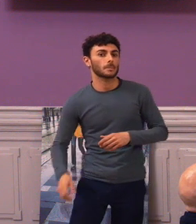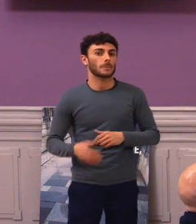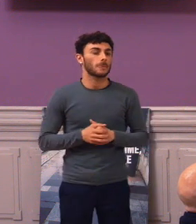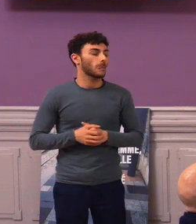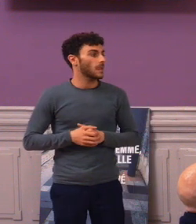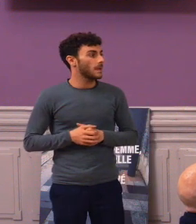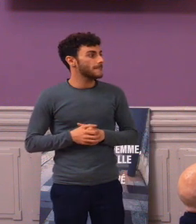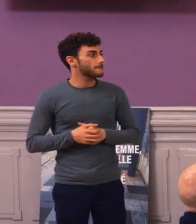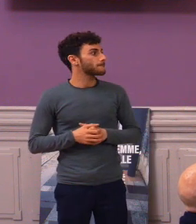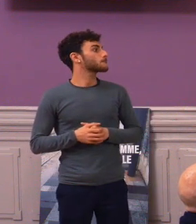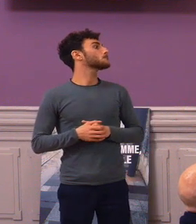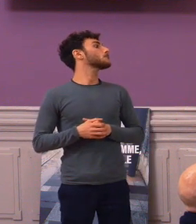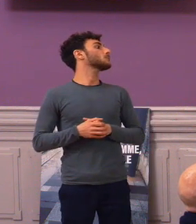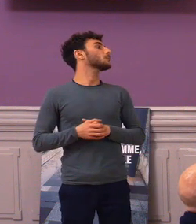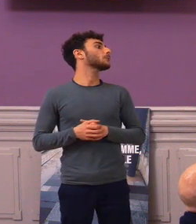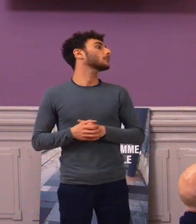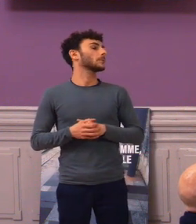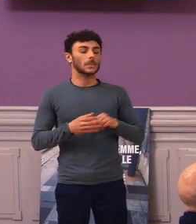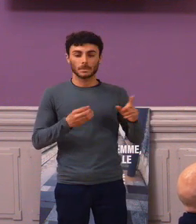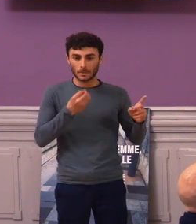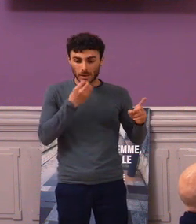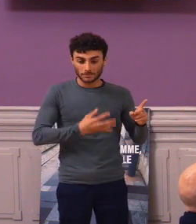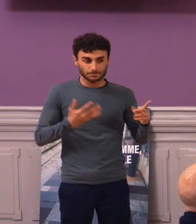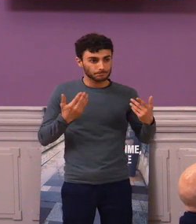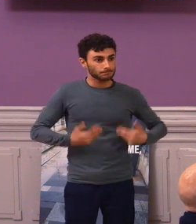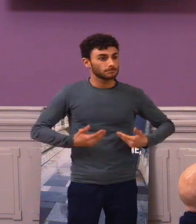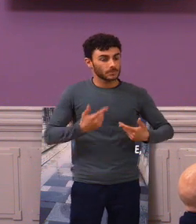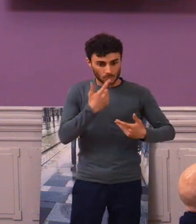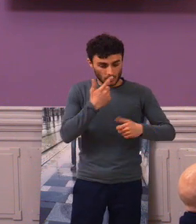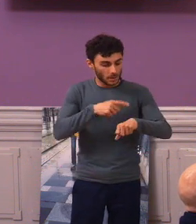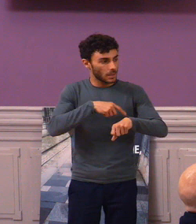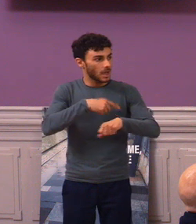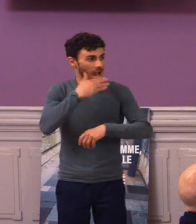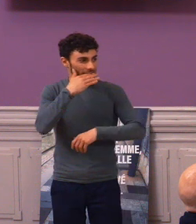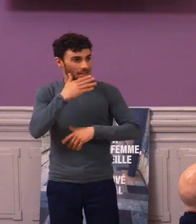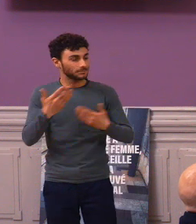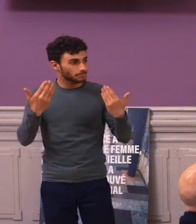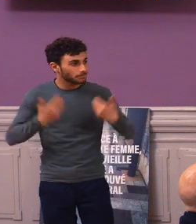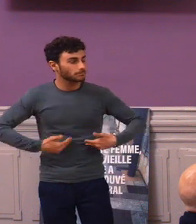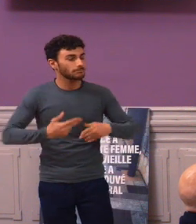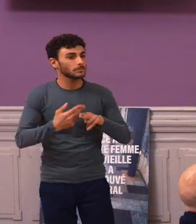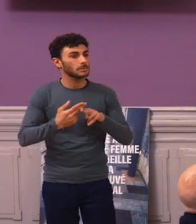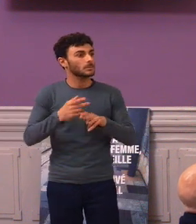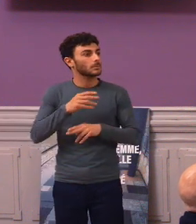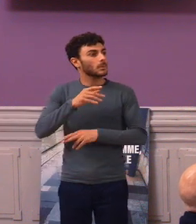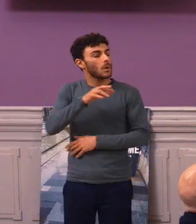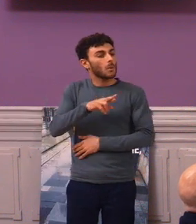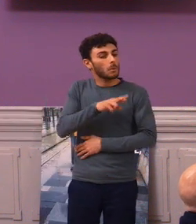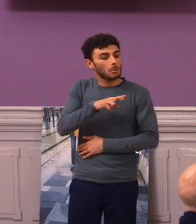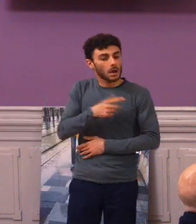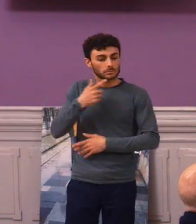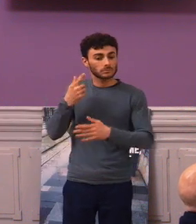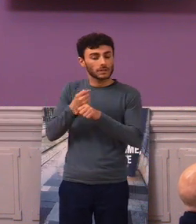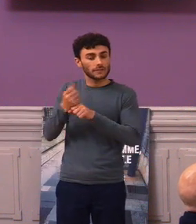bien alors je suis je crois qu'on est pris par le temps je suis Romainville je suis chef de service à la Fondation pluriel sur un service qui s'appelle